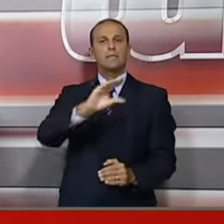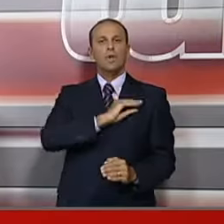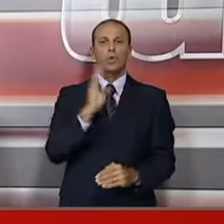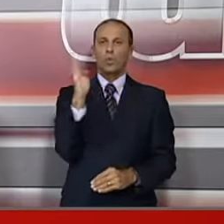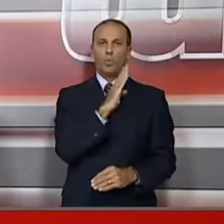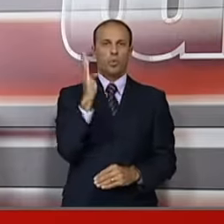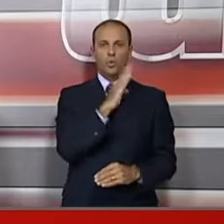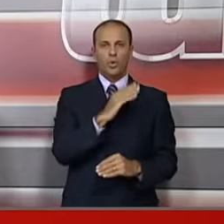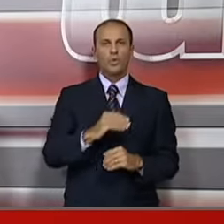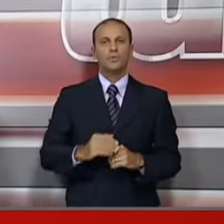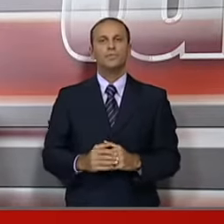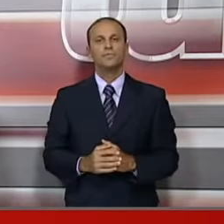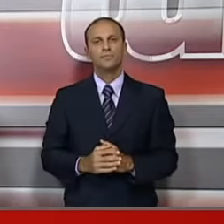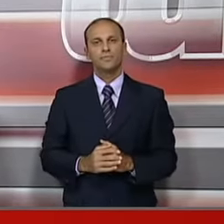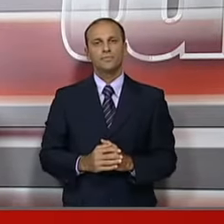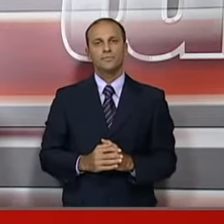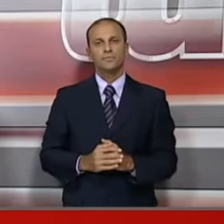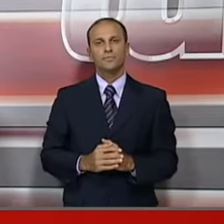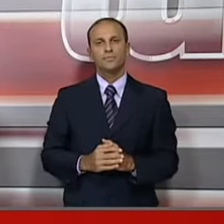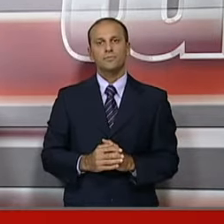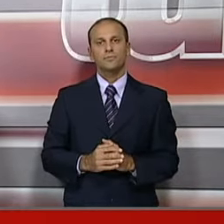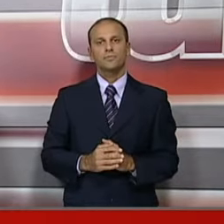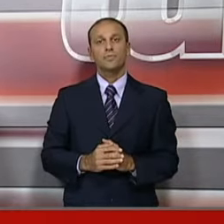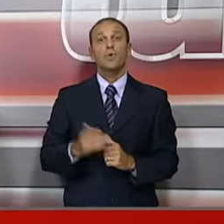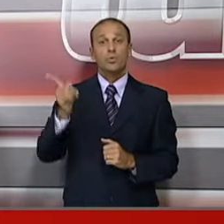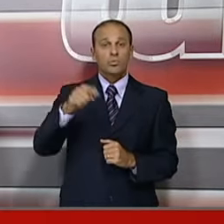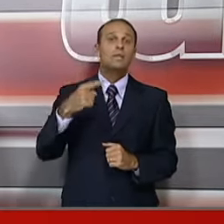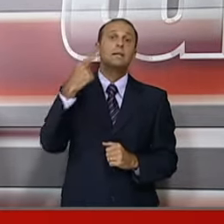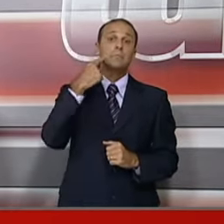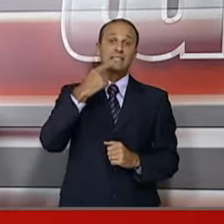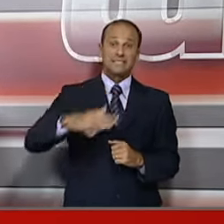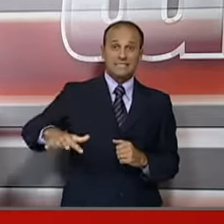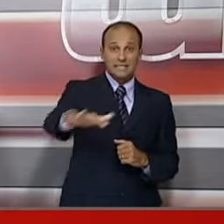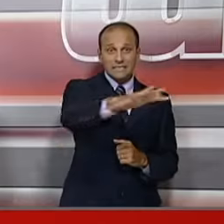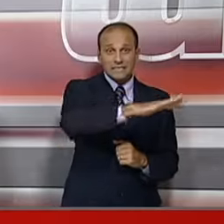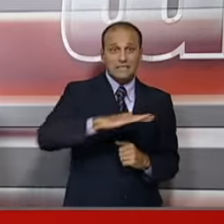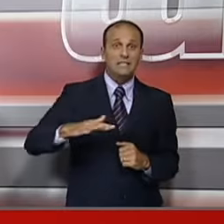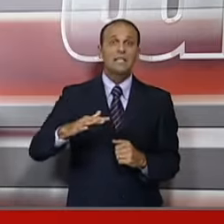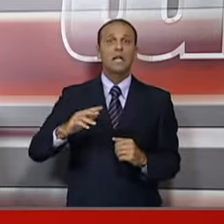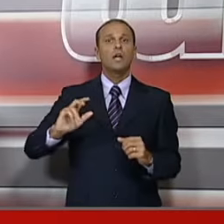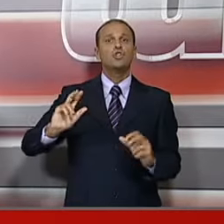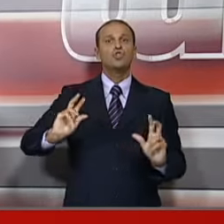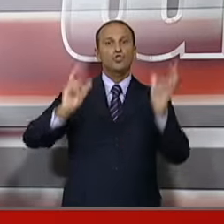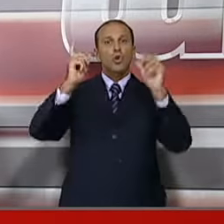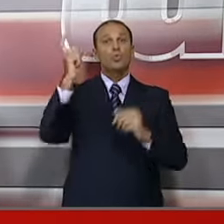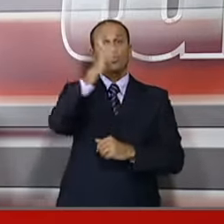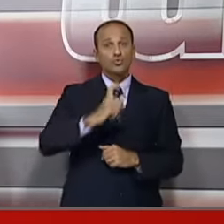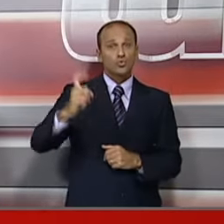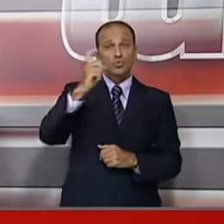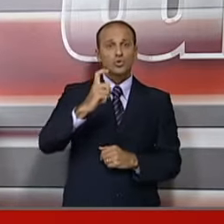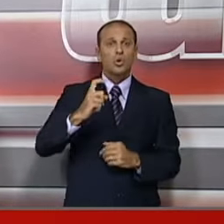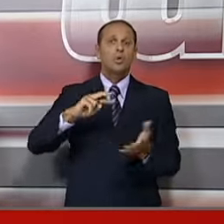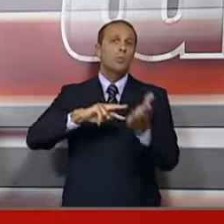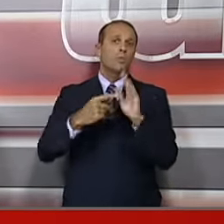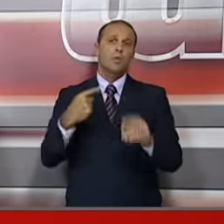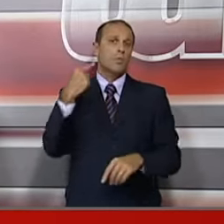di agosto anche in provincia problemi analoghi hanno originato lo